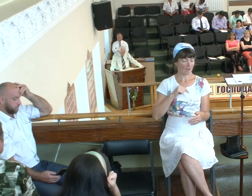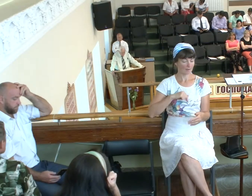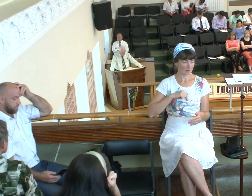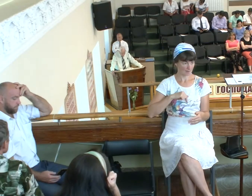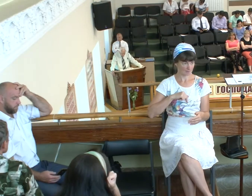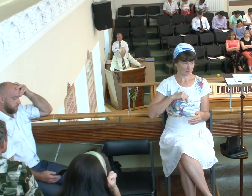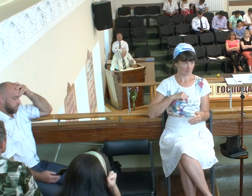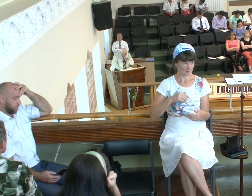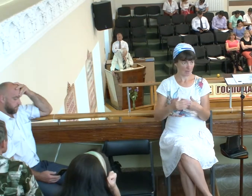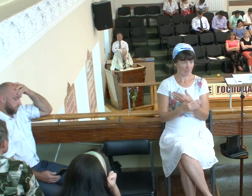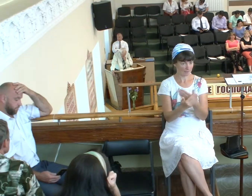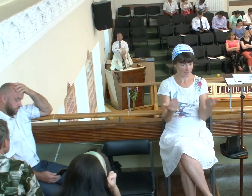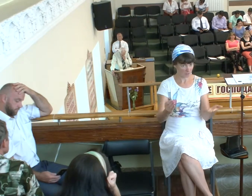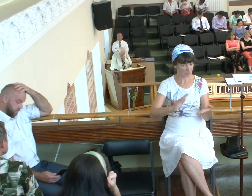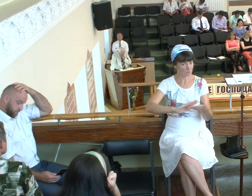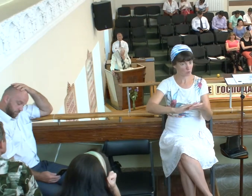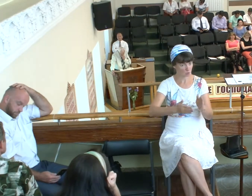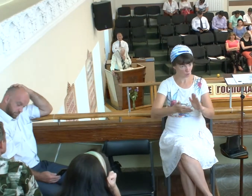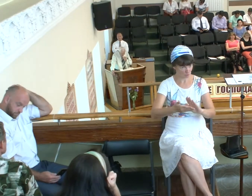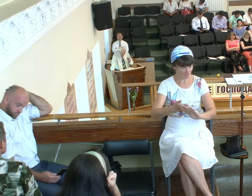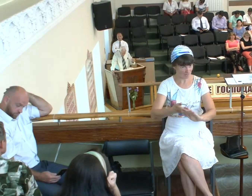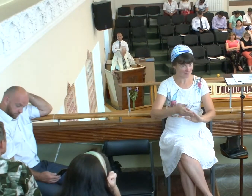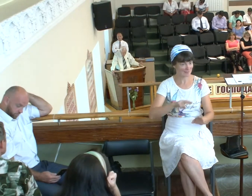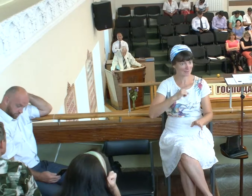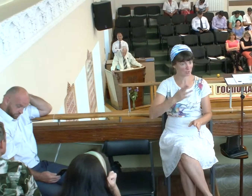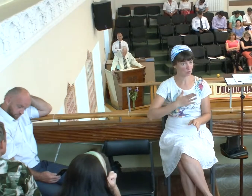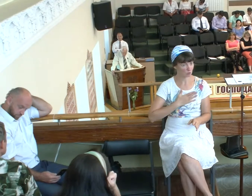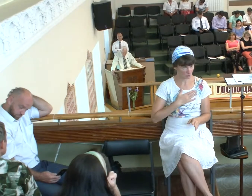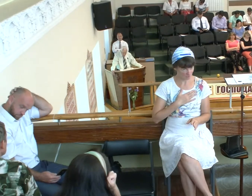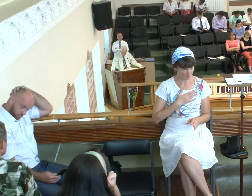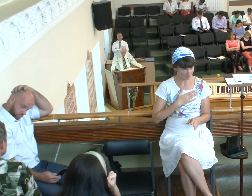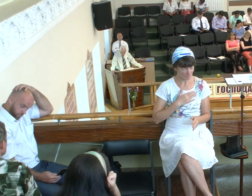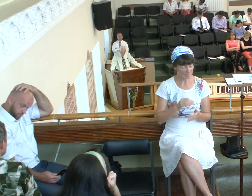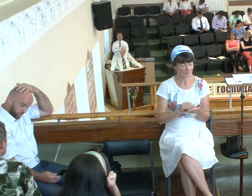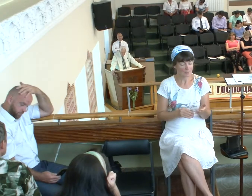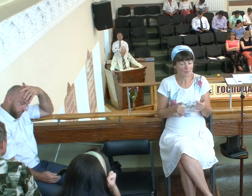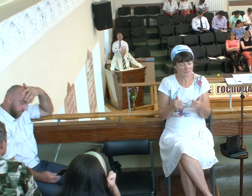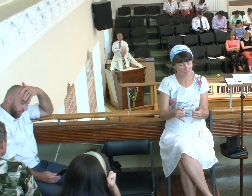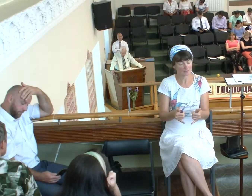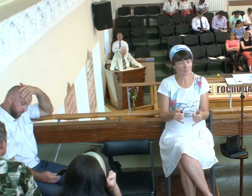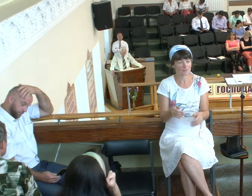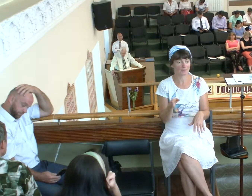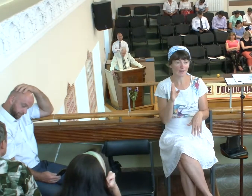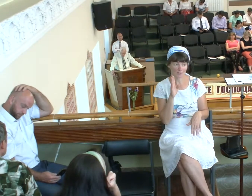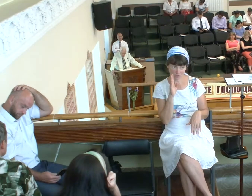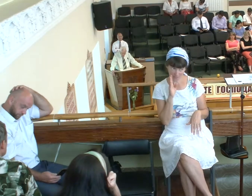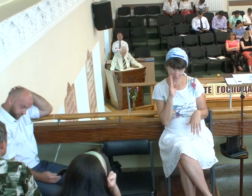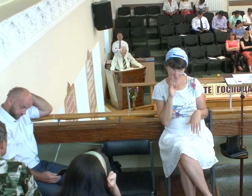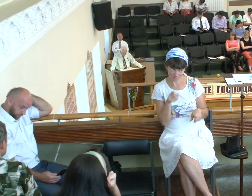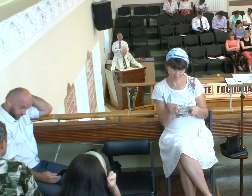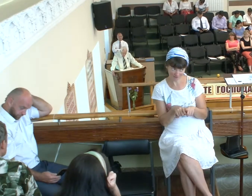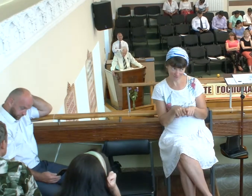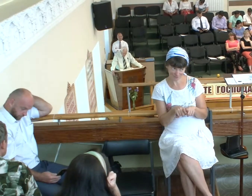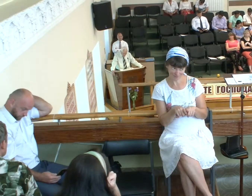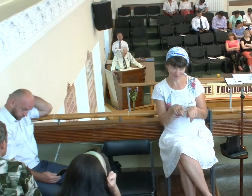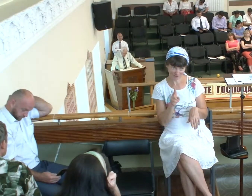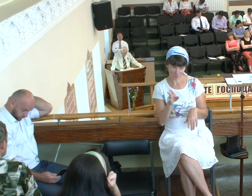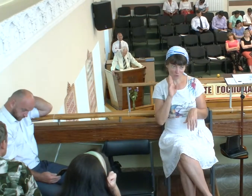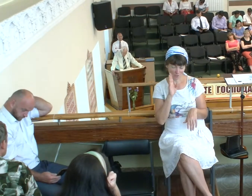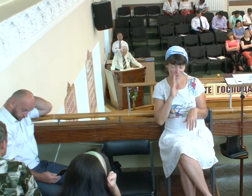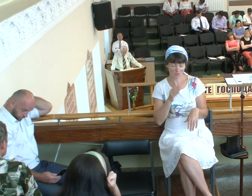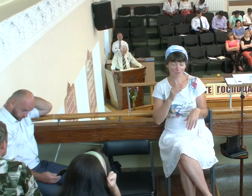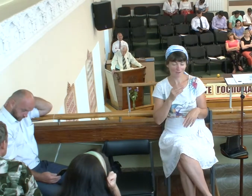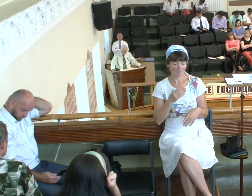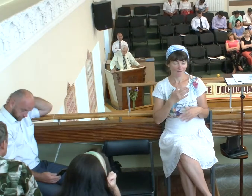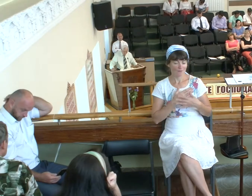состоянии. Он пишет для женщин, которые любят украшения, 1 Петра 3